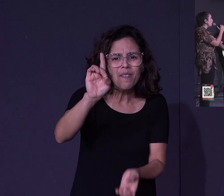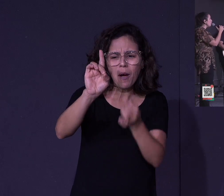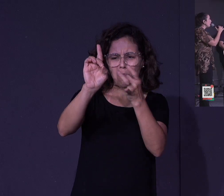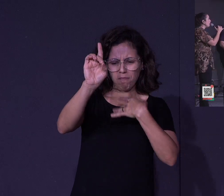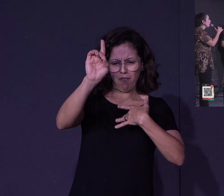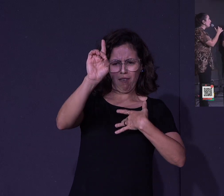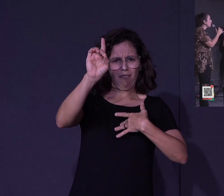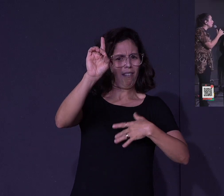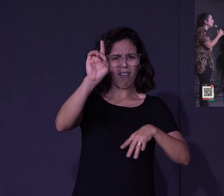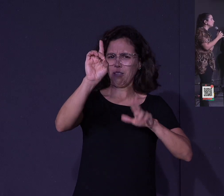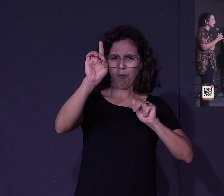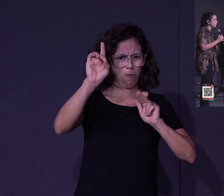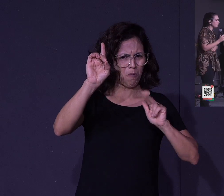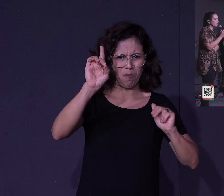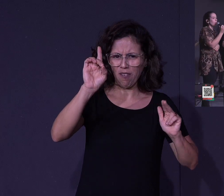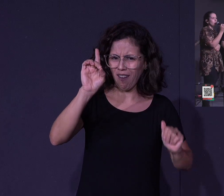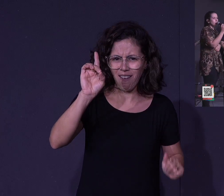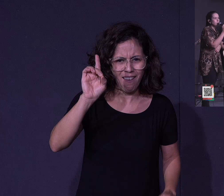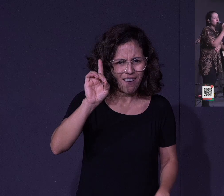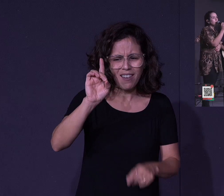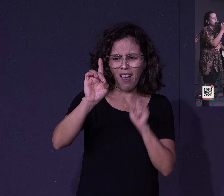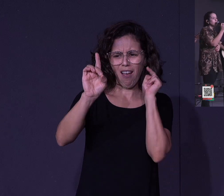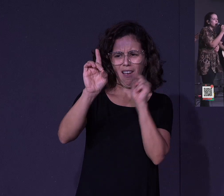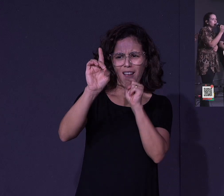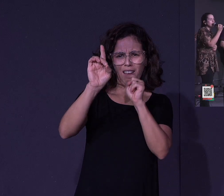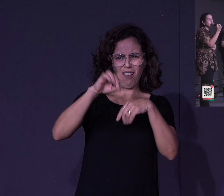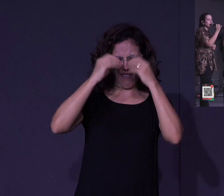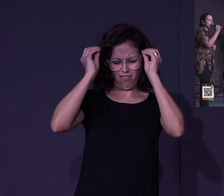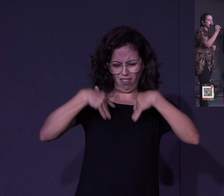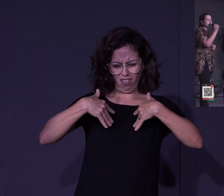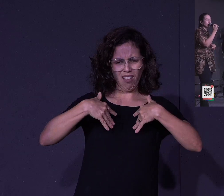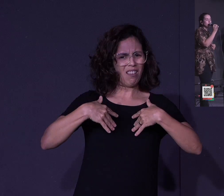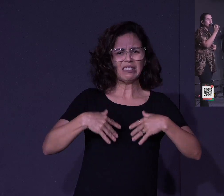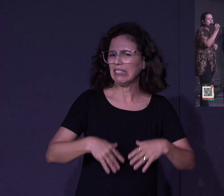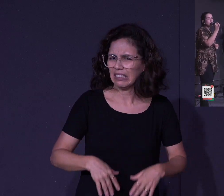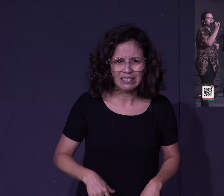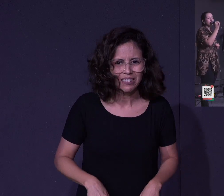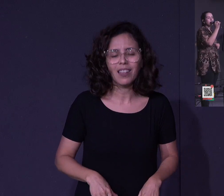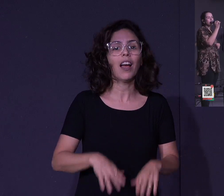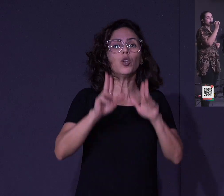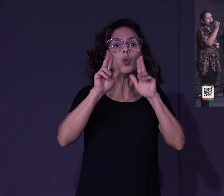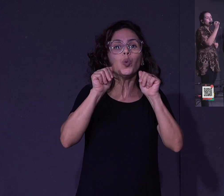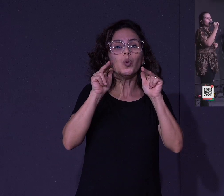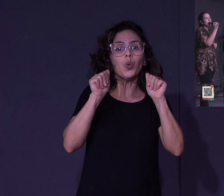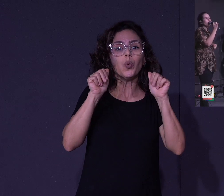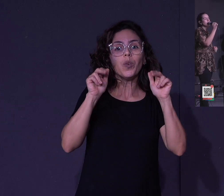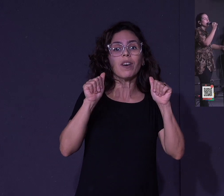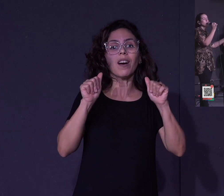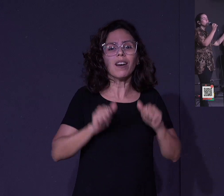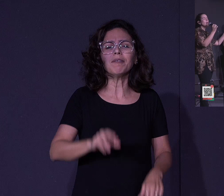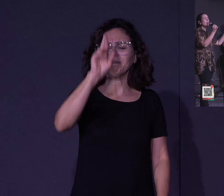Para terminar, tu és bom. Não me deixarás, não me deixarás